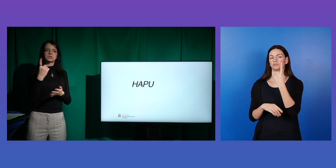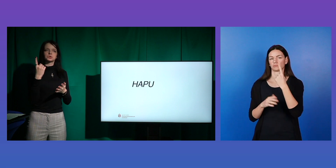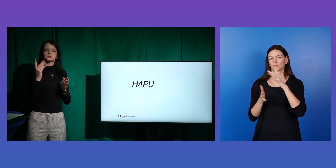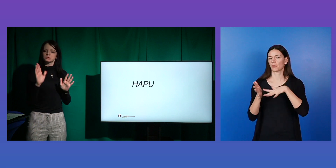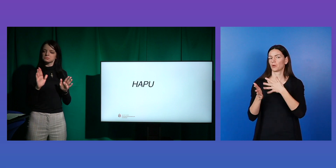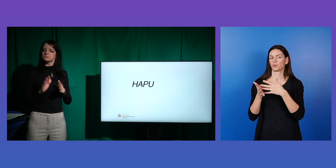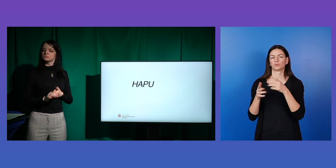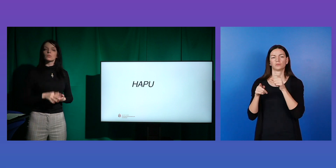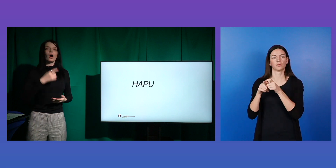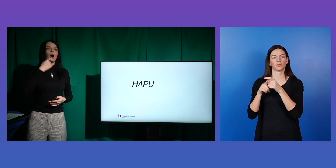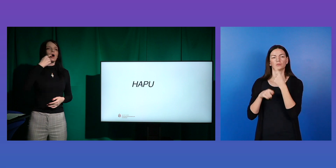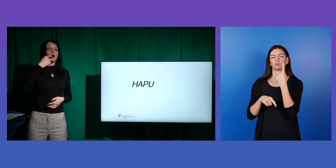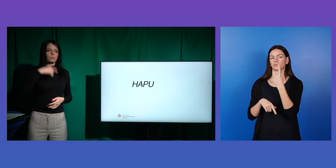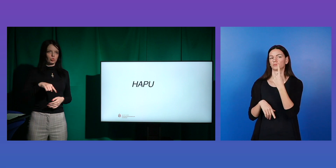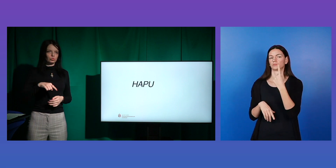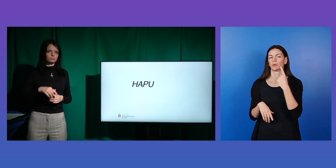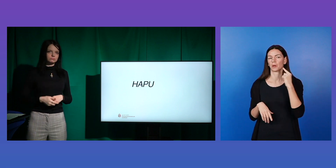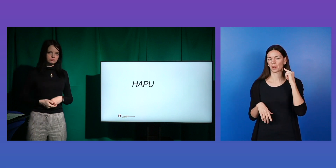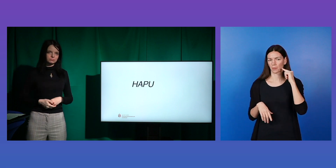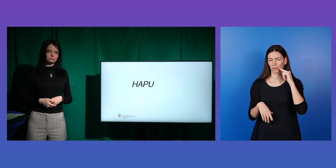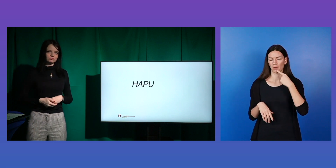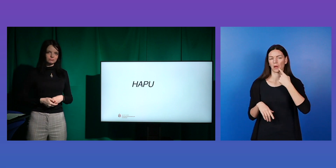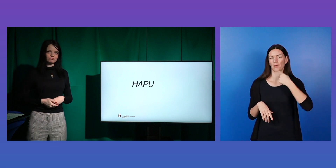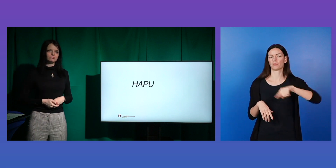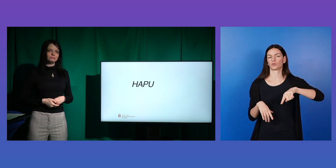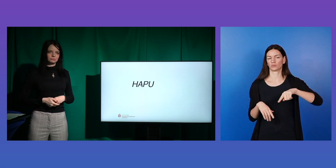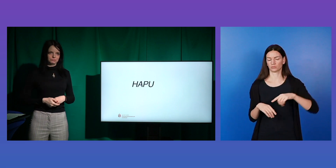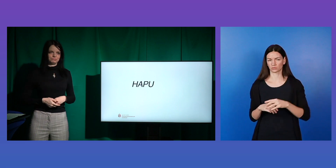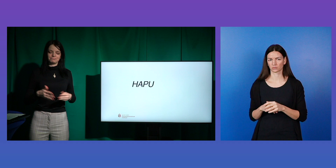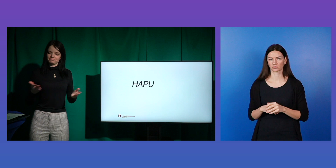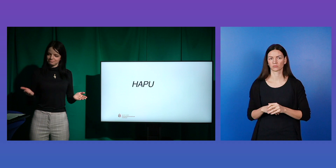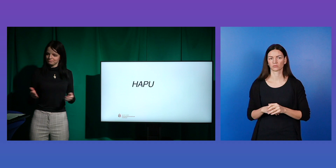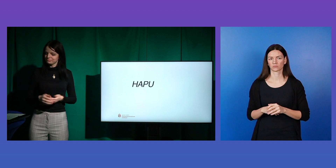Kasutati ühte viipemärki, ainult ühte. Happu.